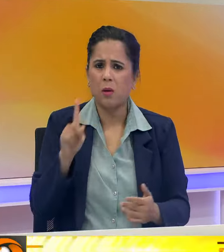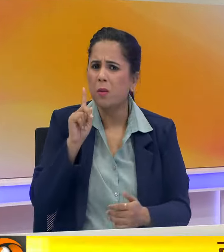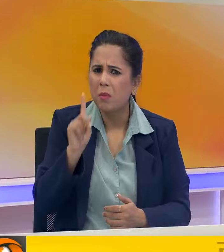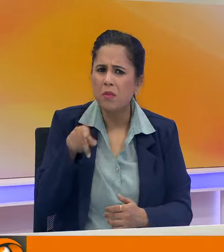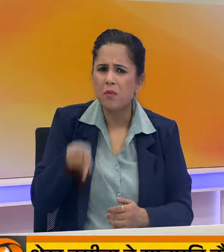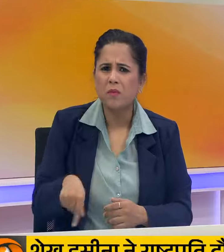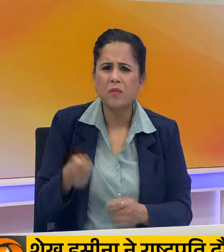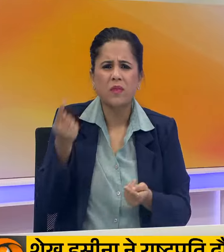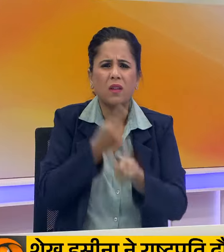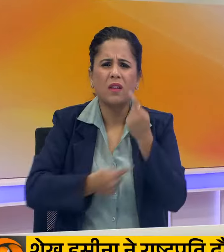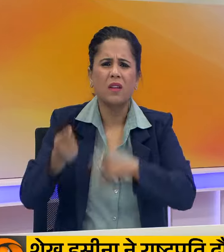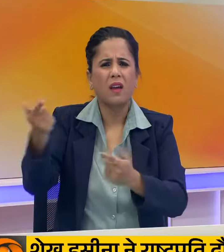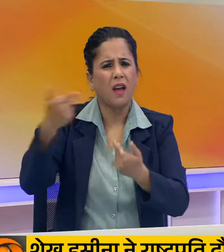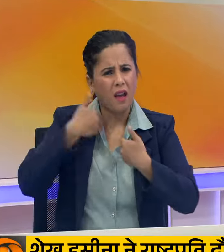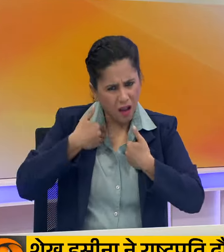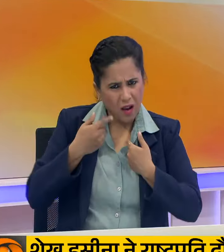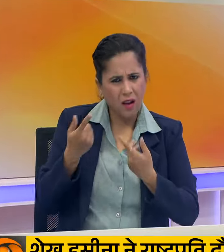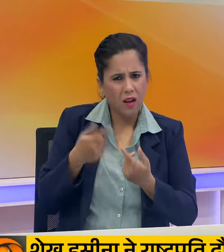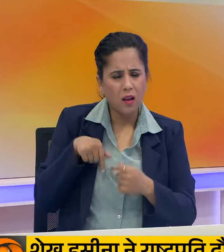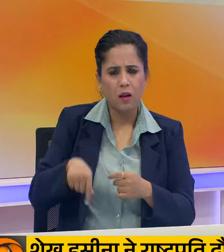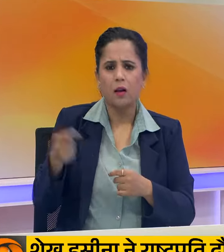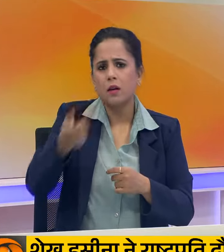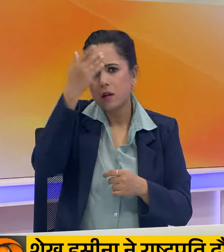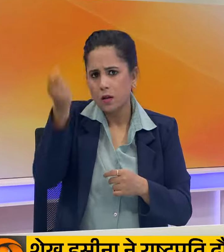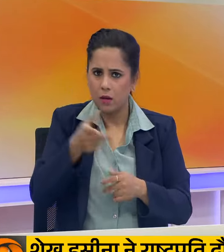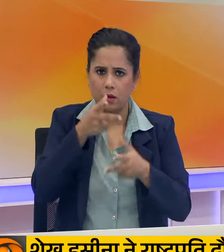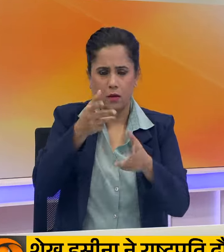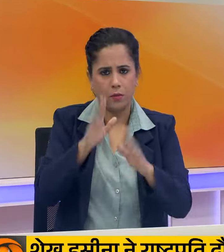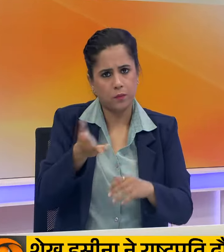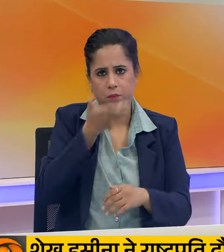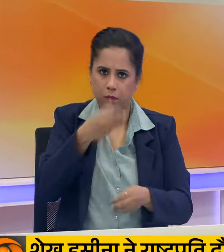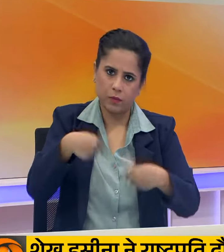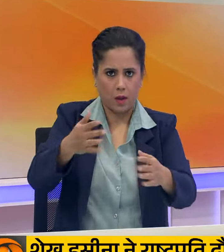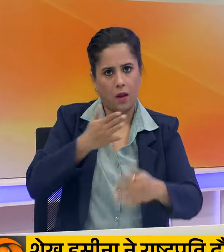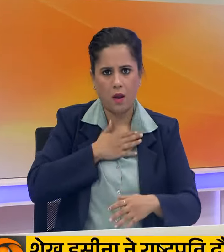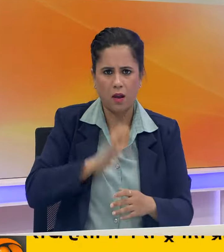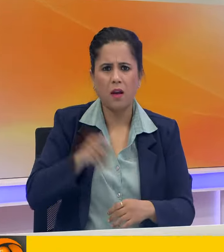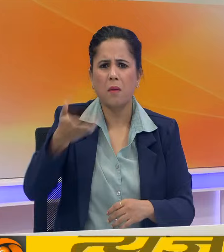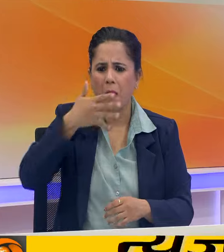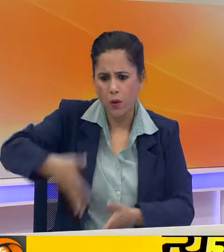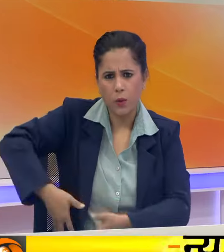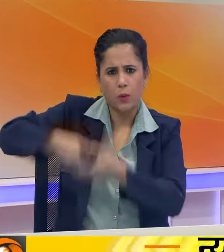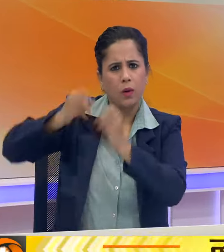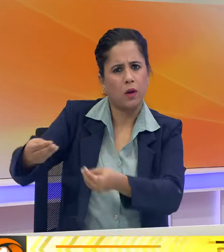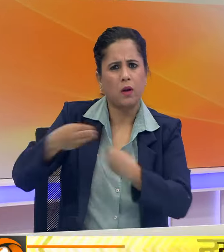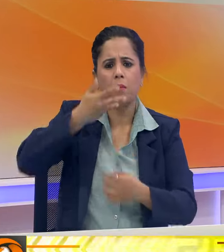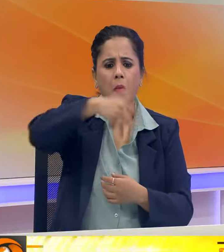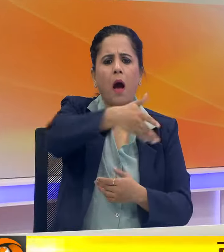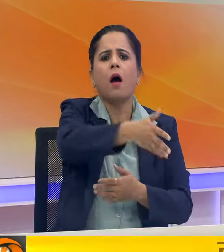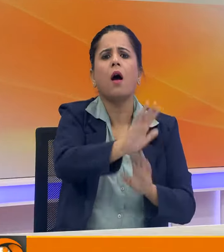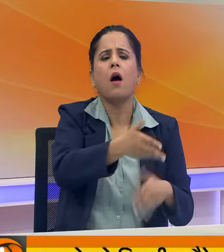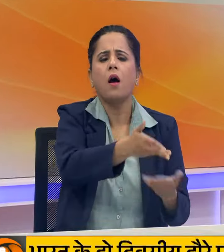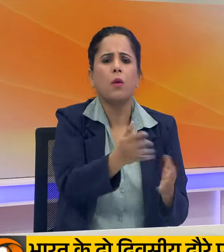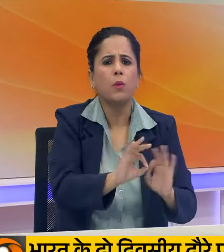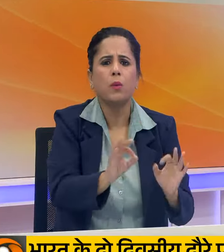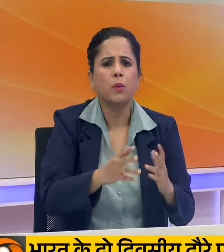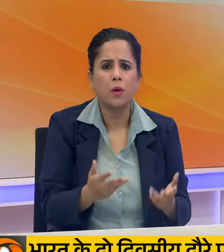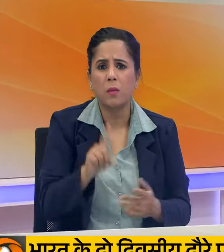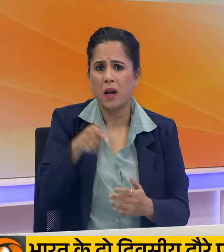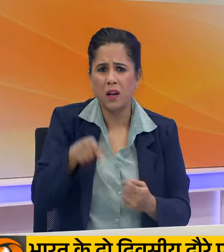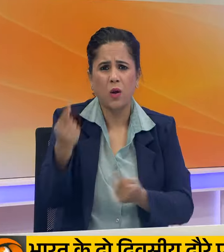राजनीति ख हमारे साथ केजरीवाल जी ने कहा भी था कि आप लोगों को पानी मिलेगा बोरिंग का पानी दिया है नल का पानी भी ू है लेकिन अब जो